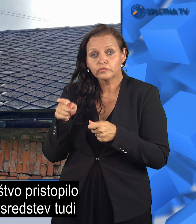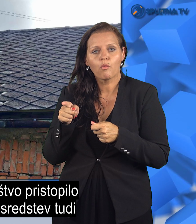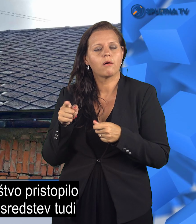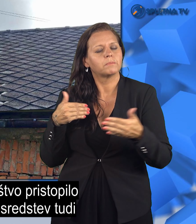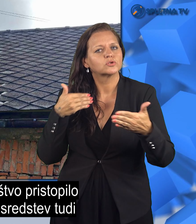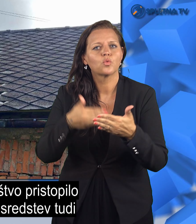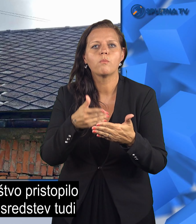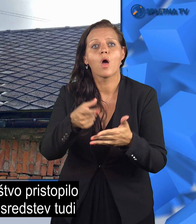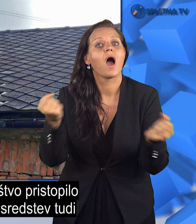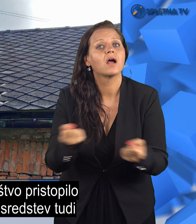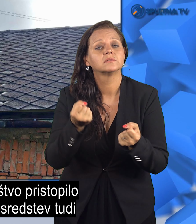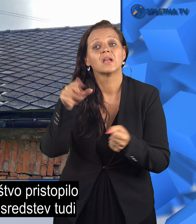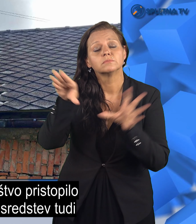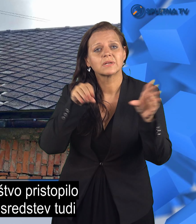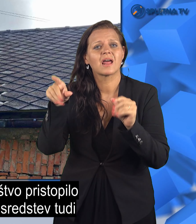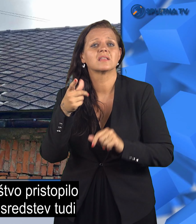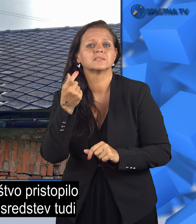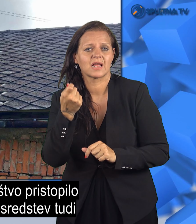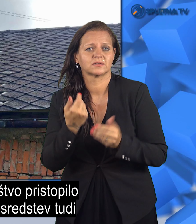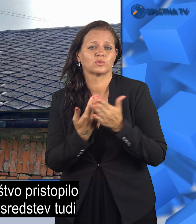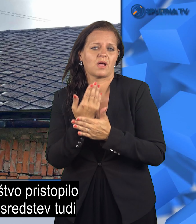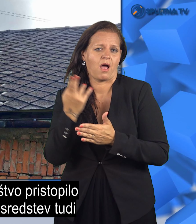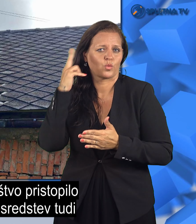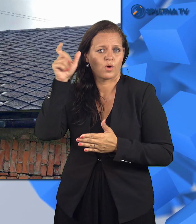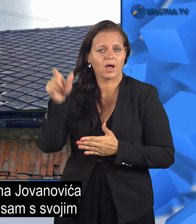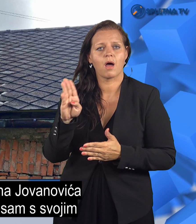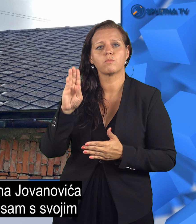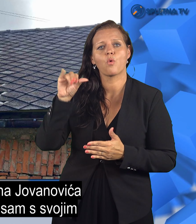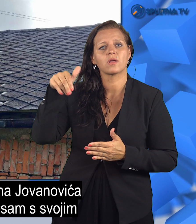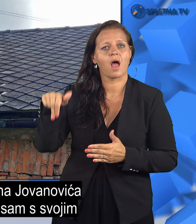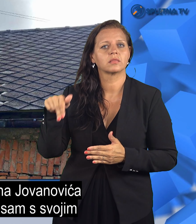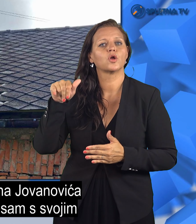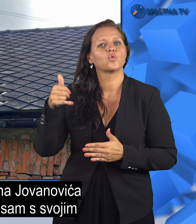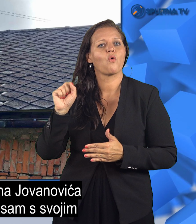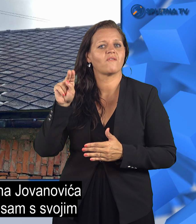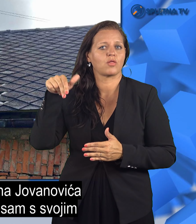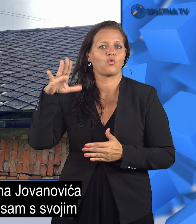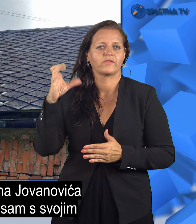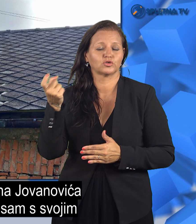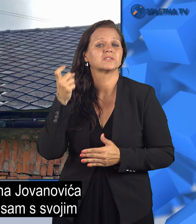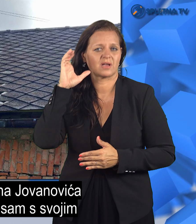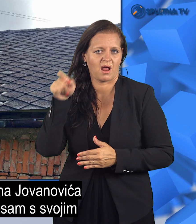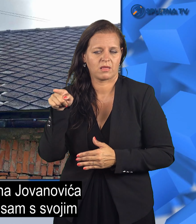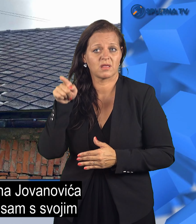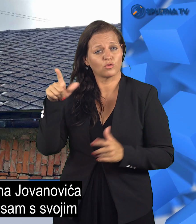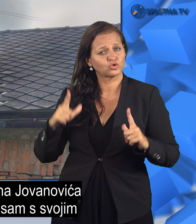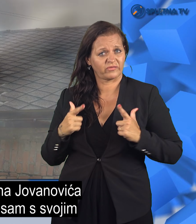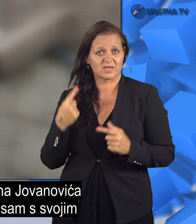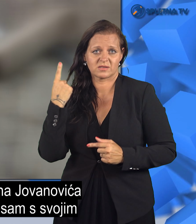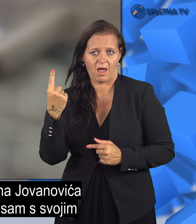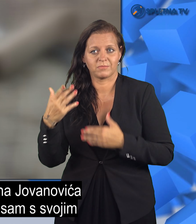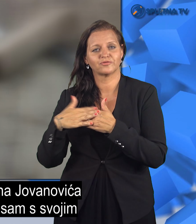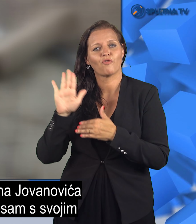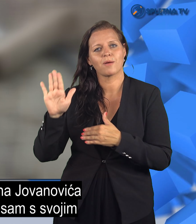Prav tako je društvo pristopilo k akciji zbiranja sredstev tudi za gluhega Bojana Jovanoviča iz Kranja, ki živi sam s